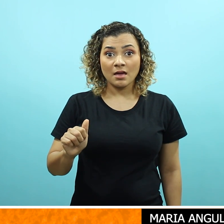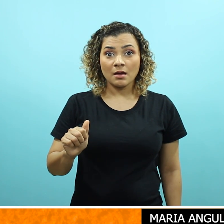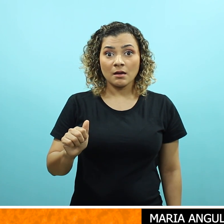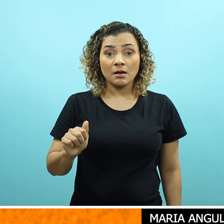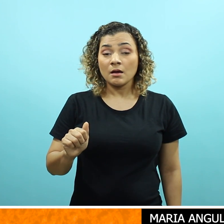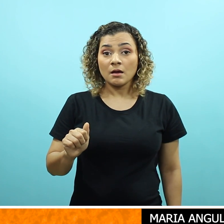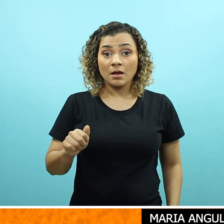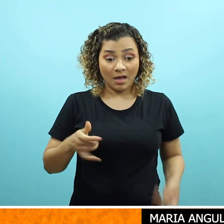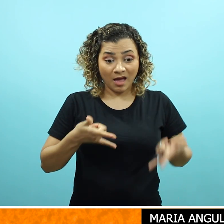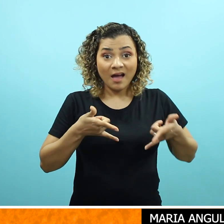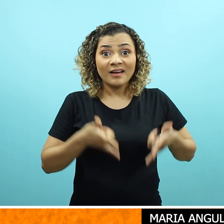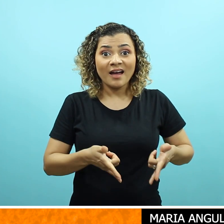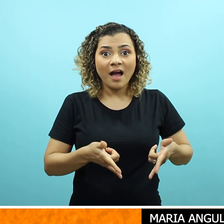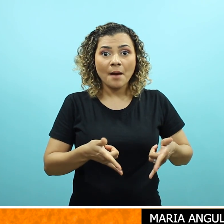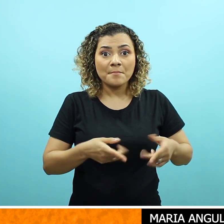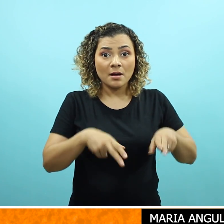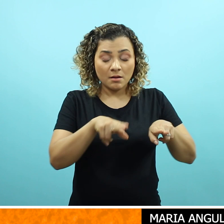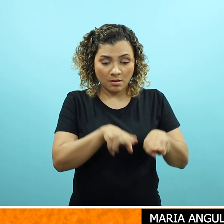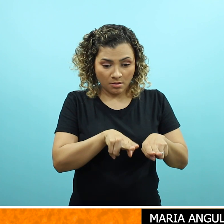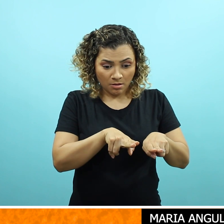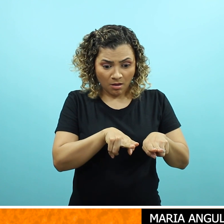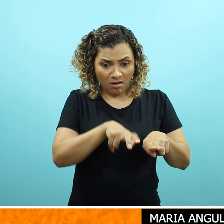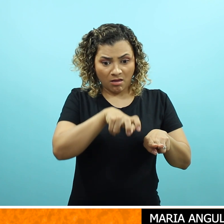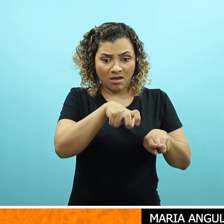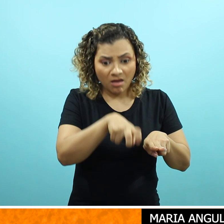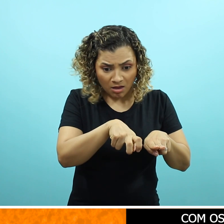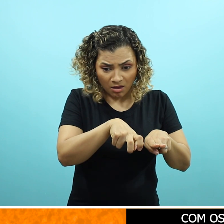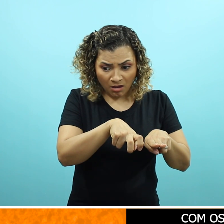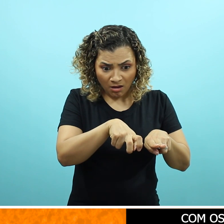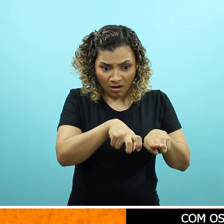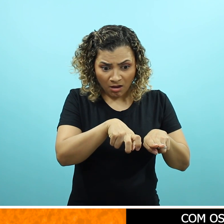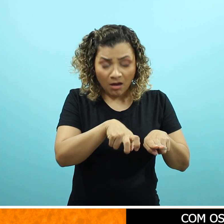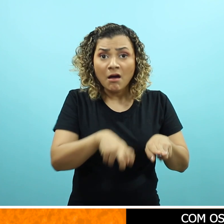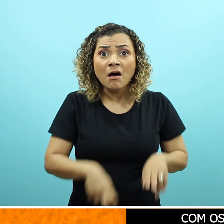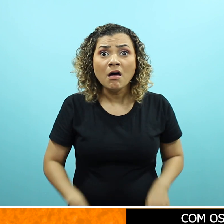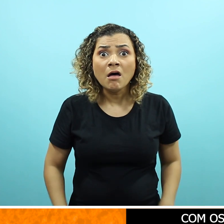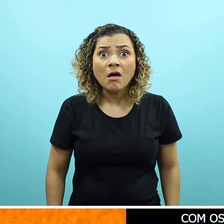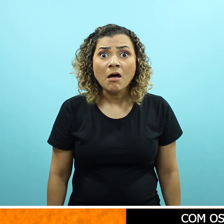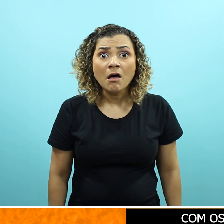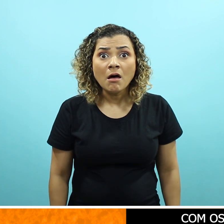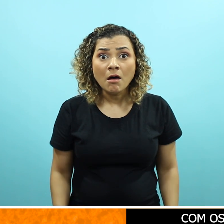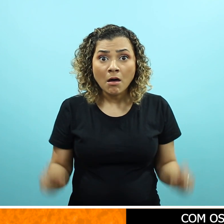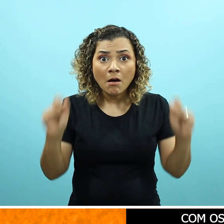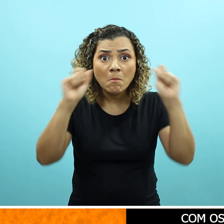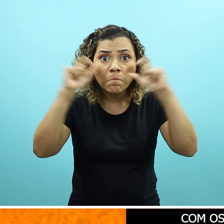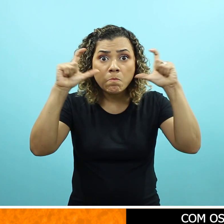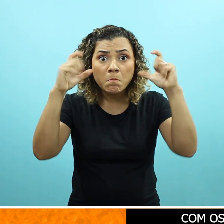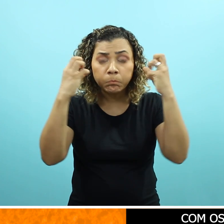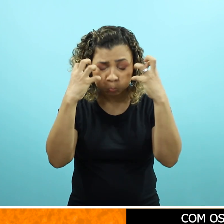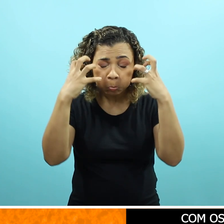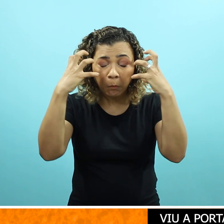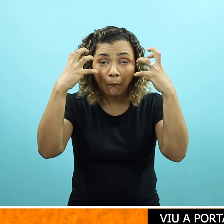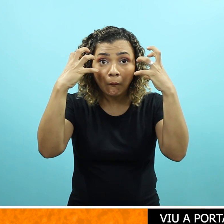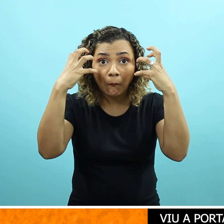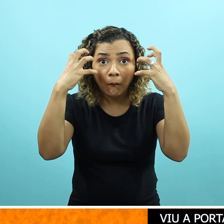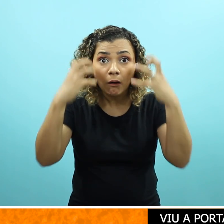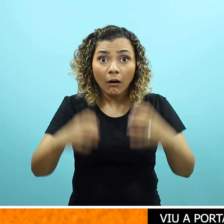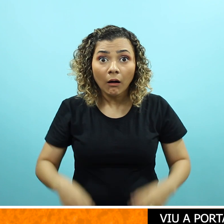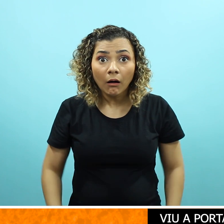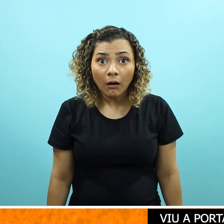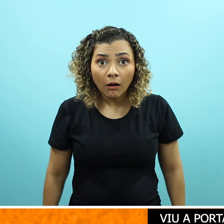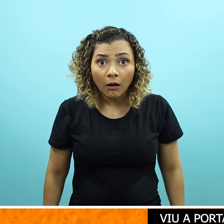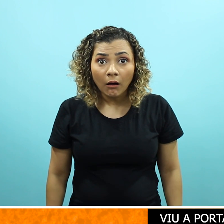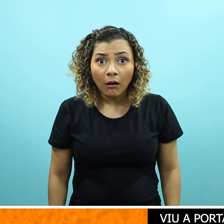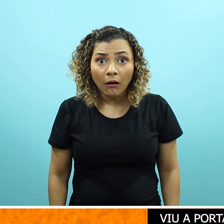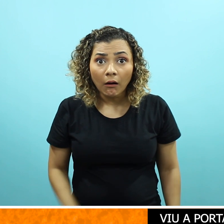Maria Angula sentou-se na cama horrorizada e, com os olhos esbugalhados de tanto medo, viu a